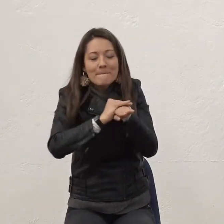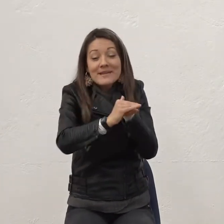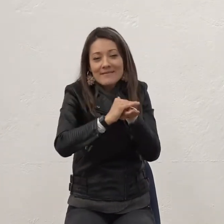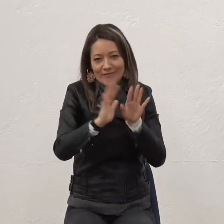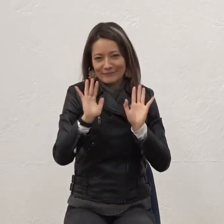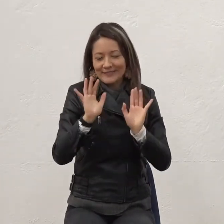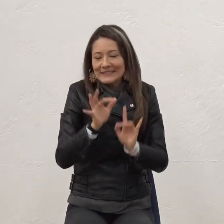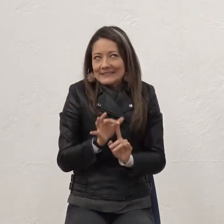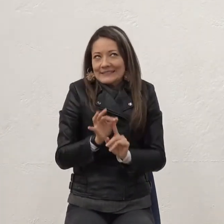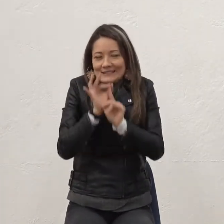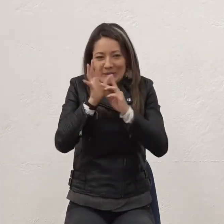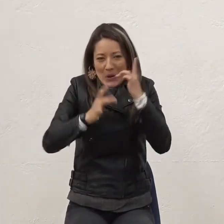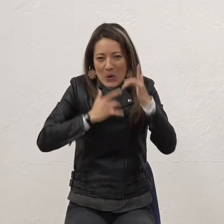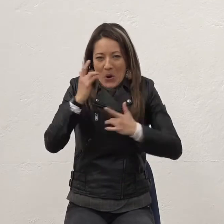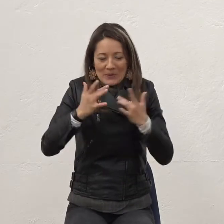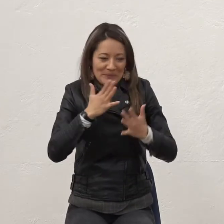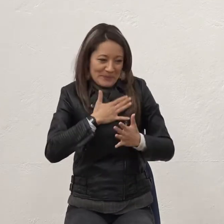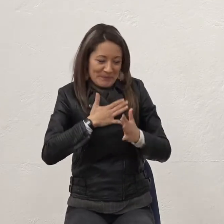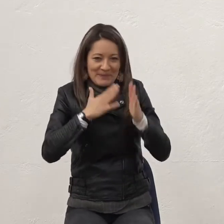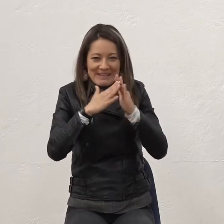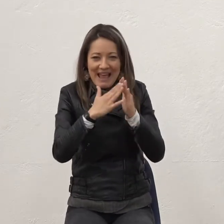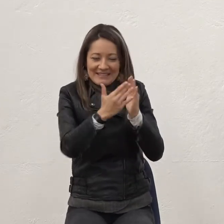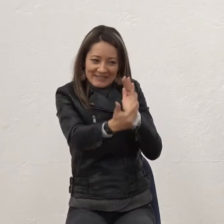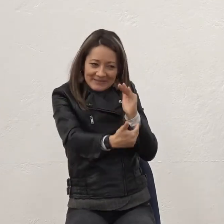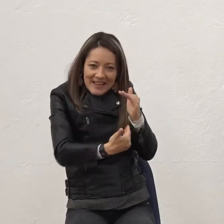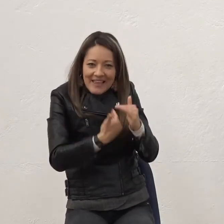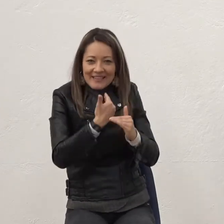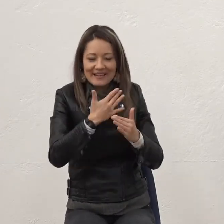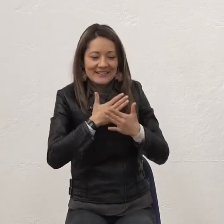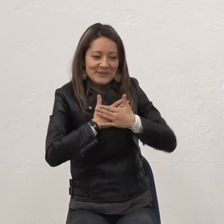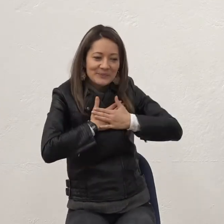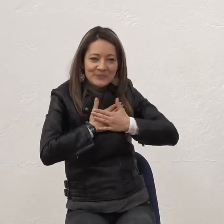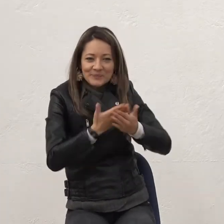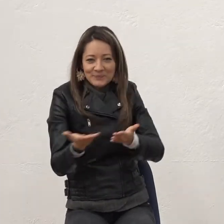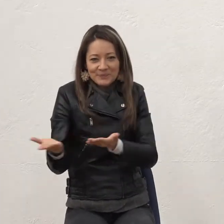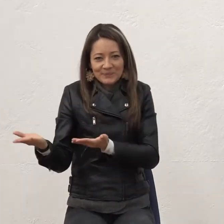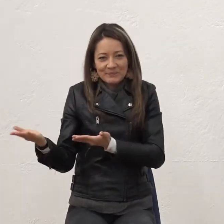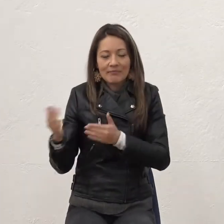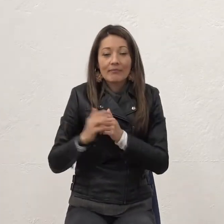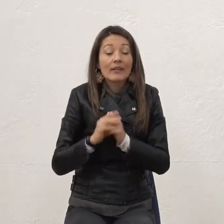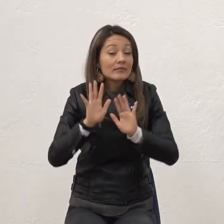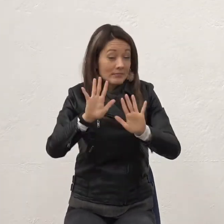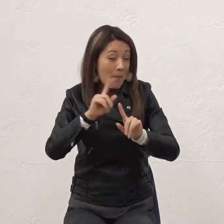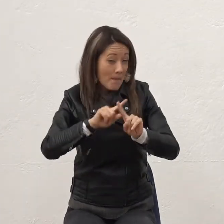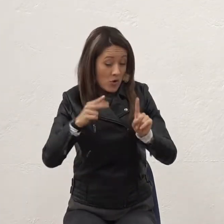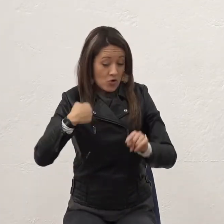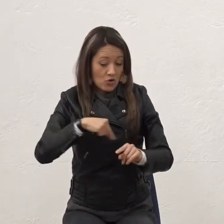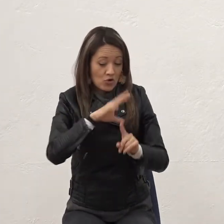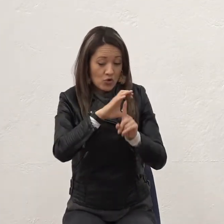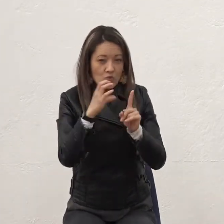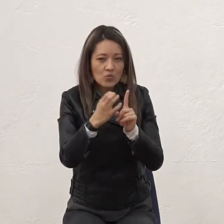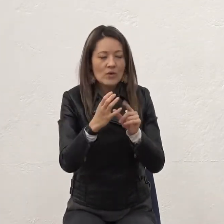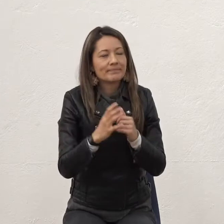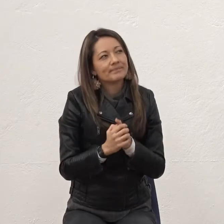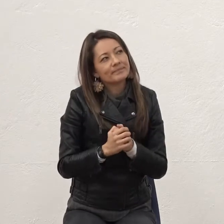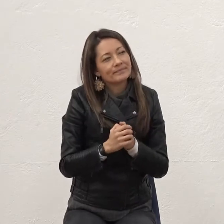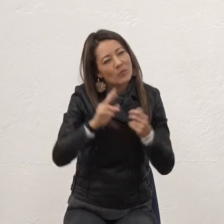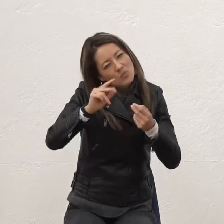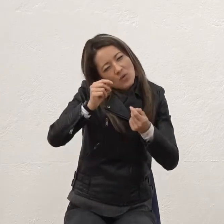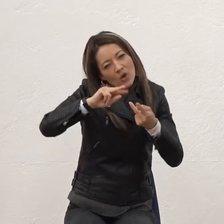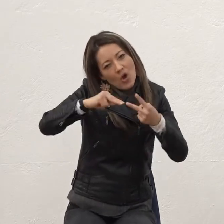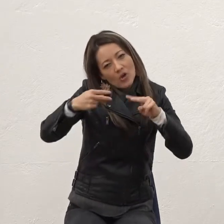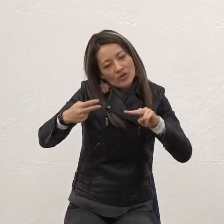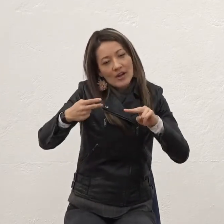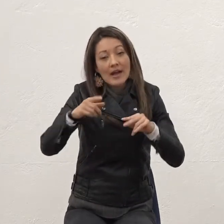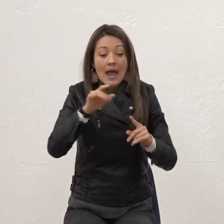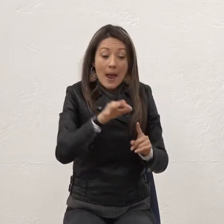qué privilegio que venga a entrar a mi casa. Para nosotros es lo contrario, es